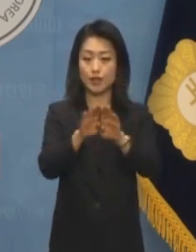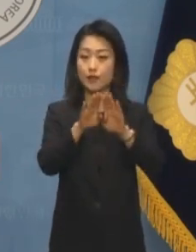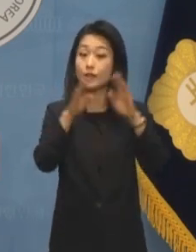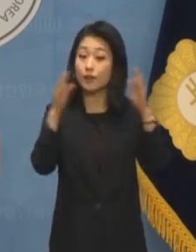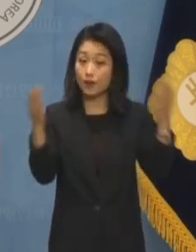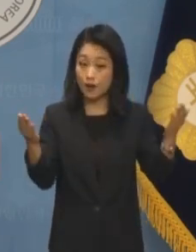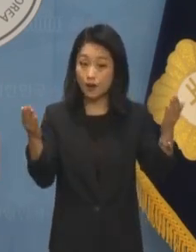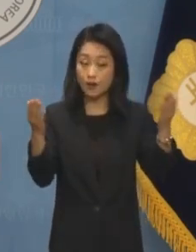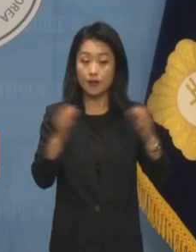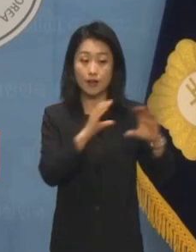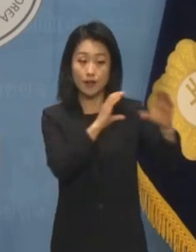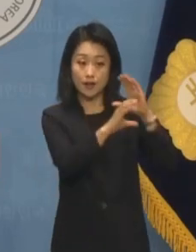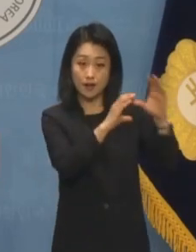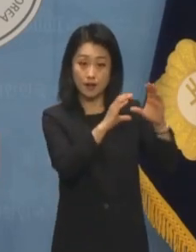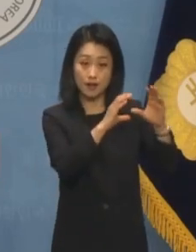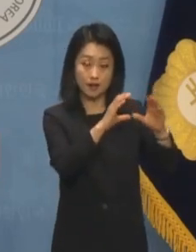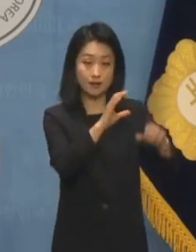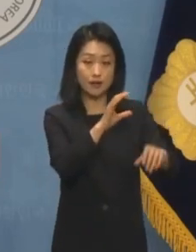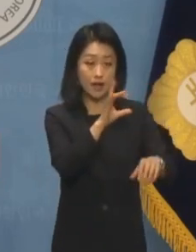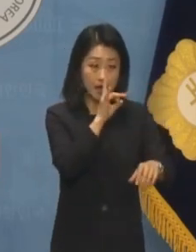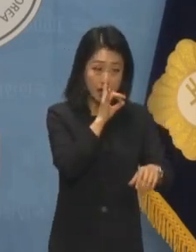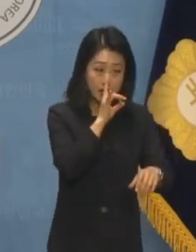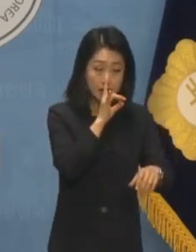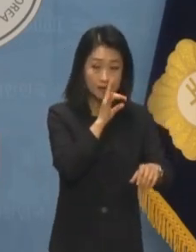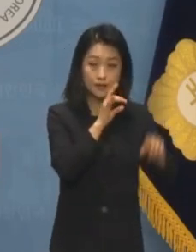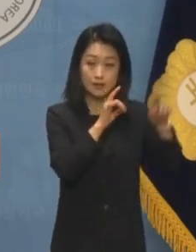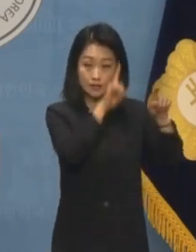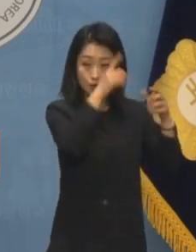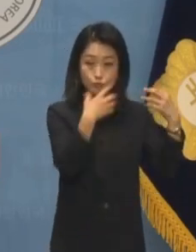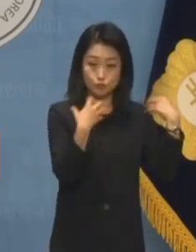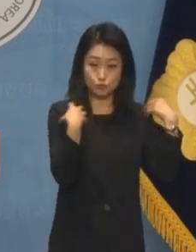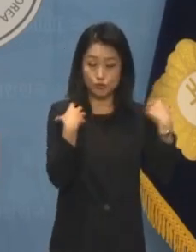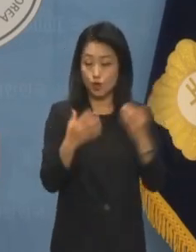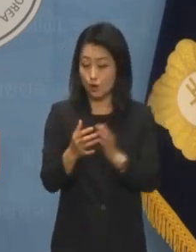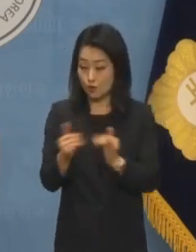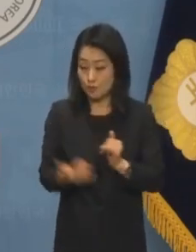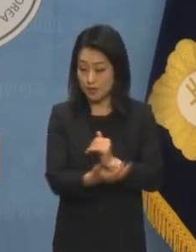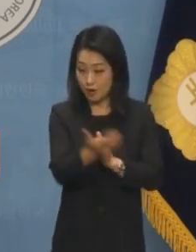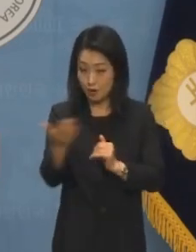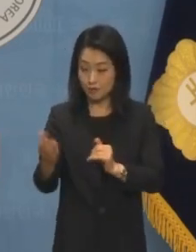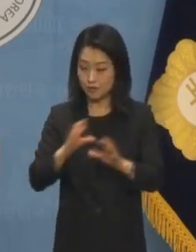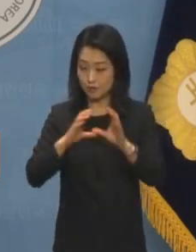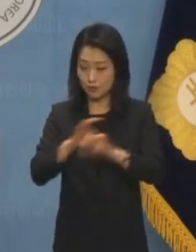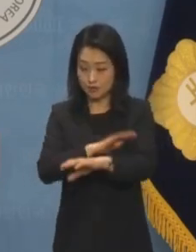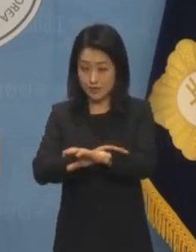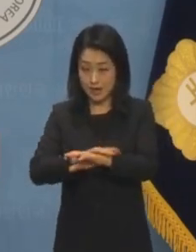열고 불통과 실정에 지친 국민들께 희망을 드릴 것입니다.